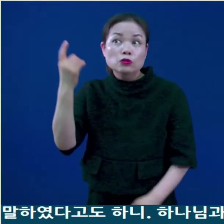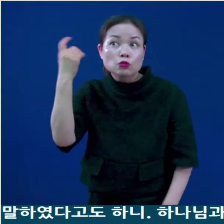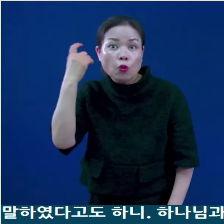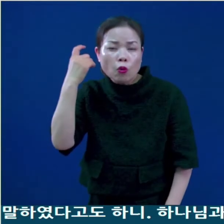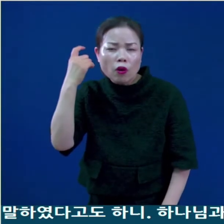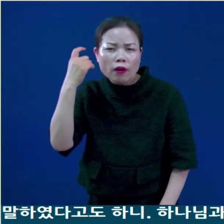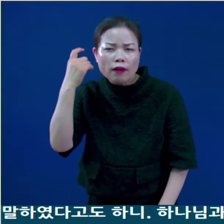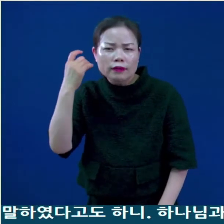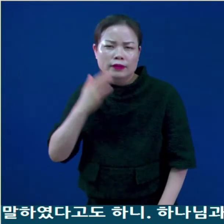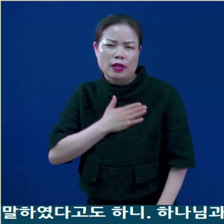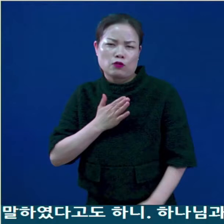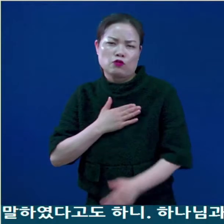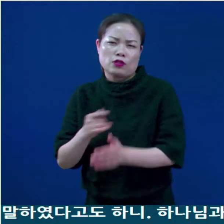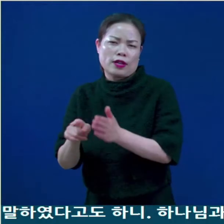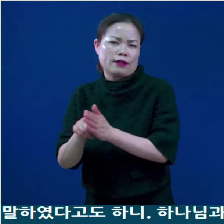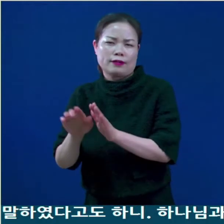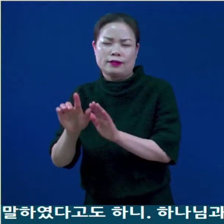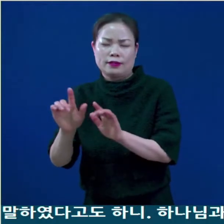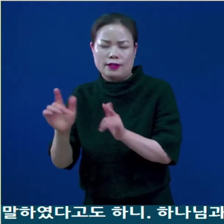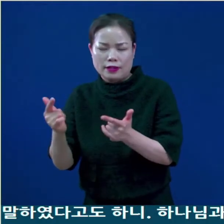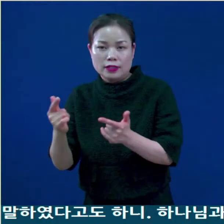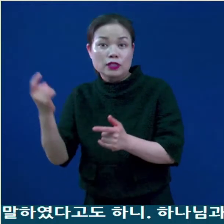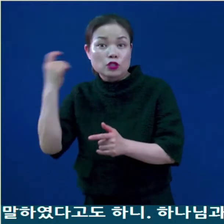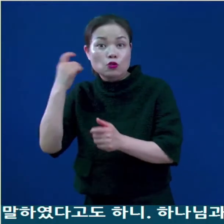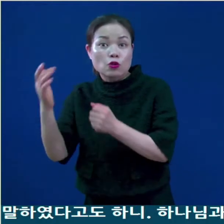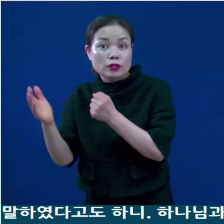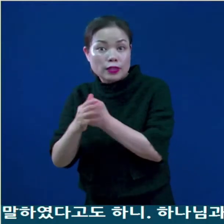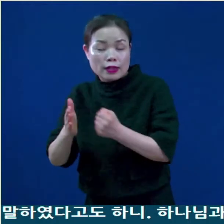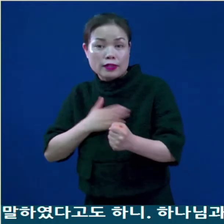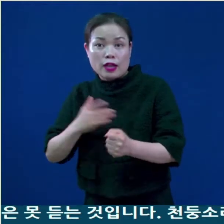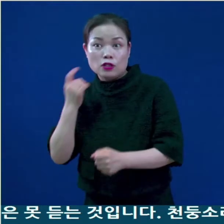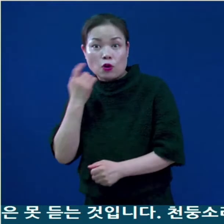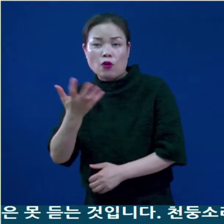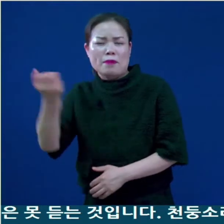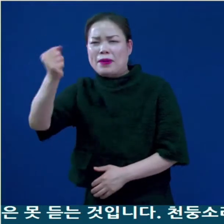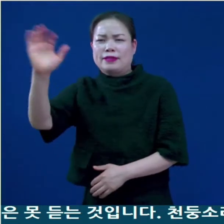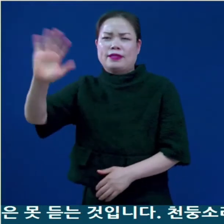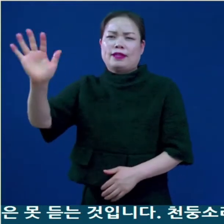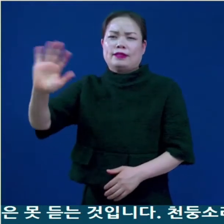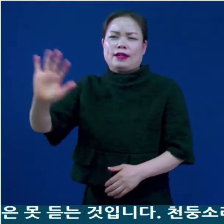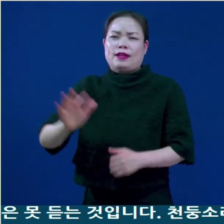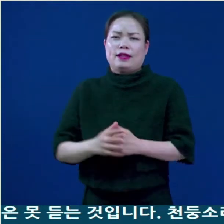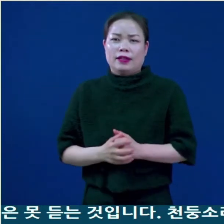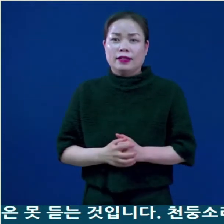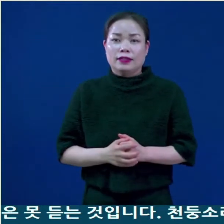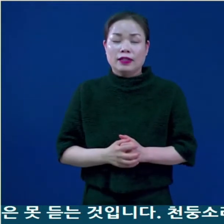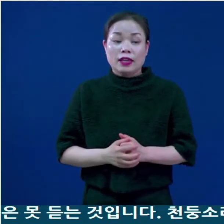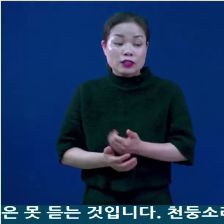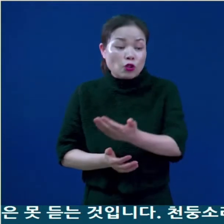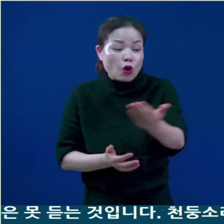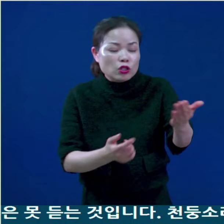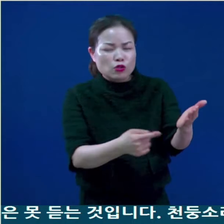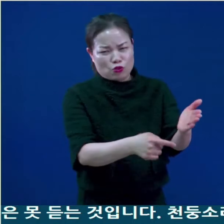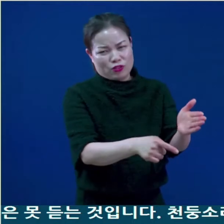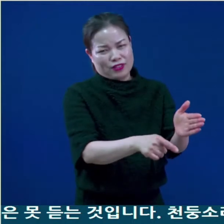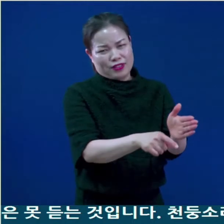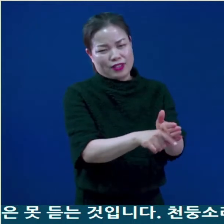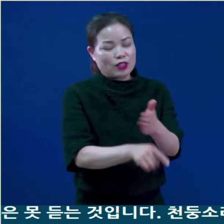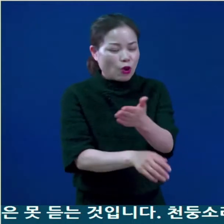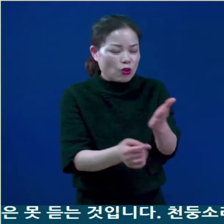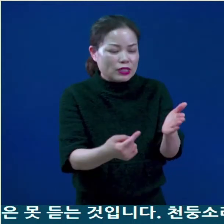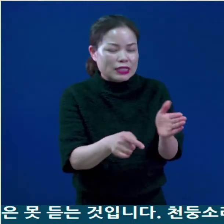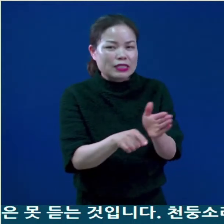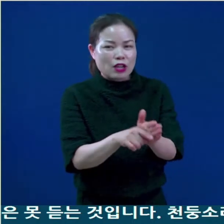난 것은 나를 위한 것이 아니요 이 소리 때문에 내가 더 영광 받는 것이 아니라 그런 뜻입니다. 너희를 위한 것이다. 너희를